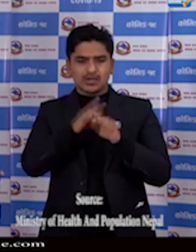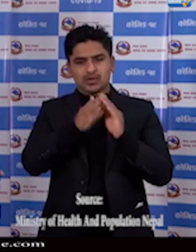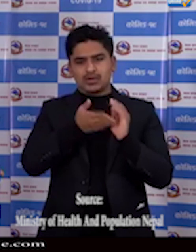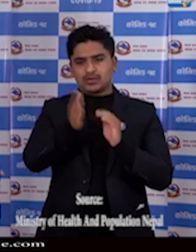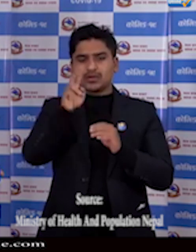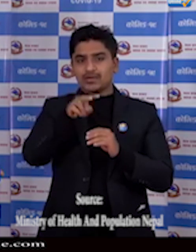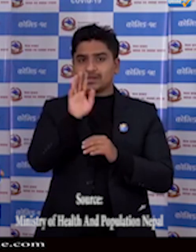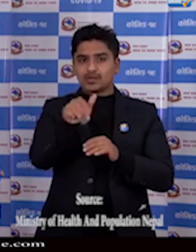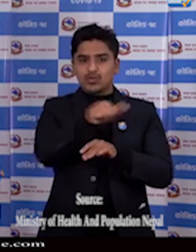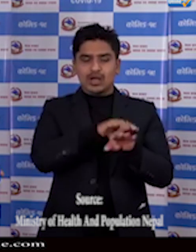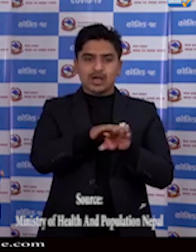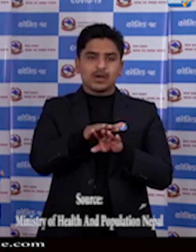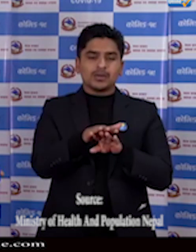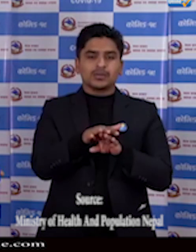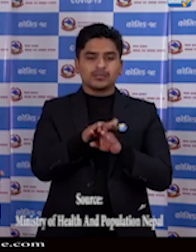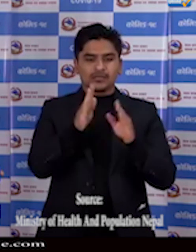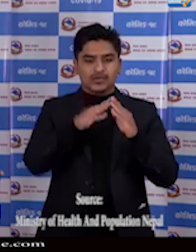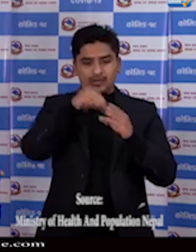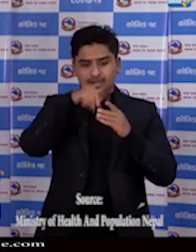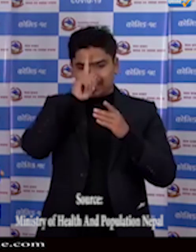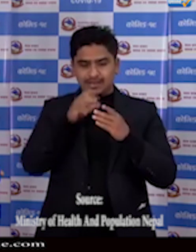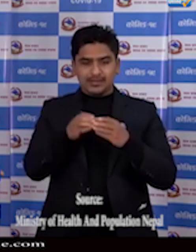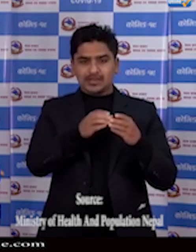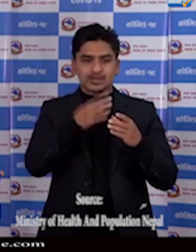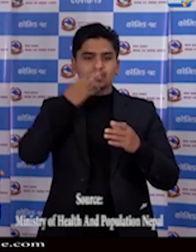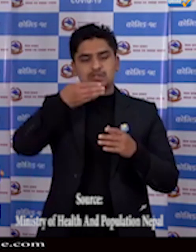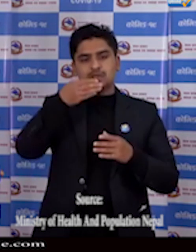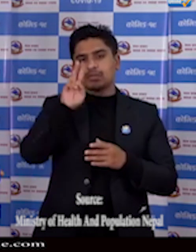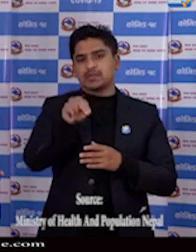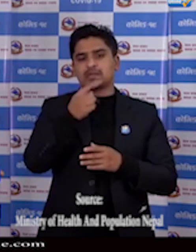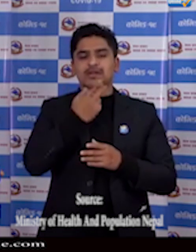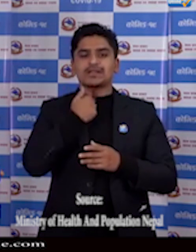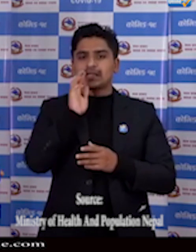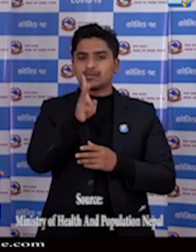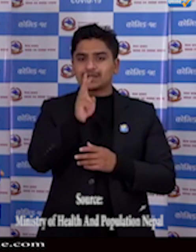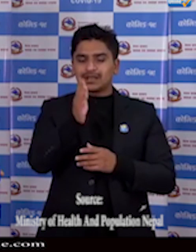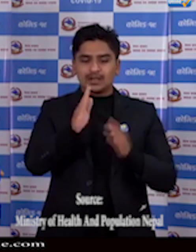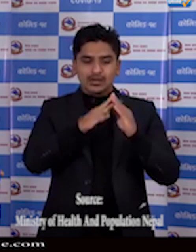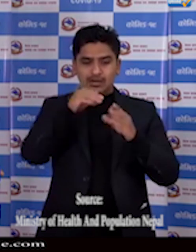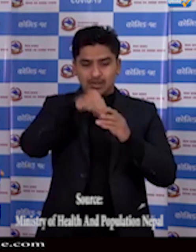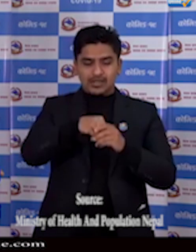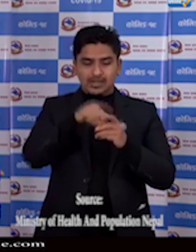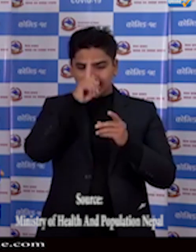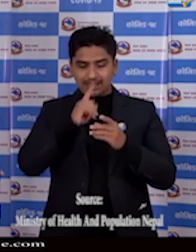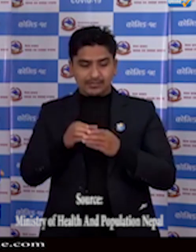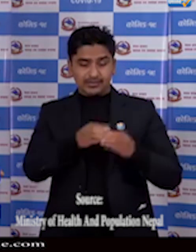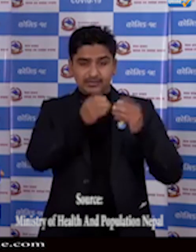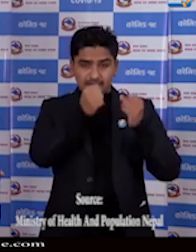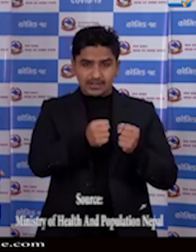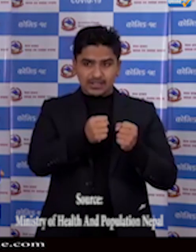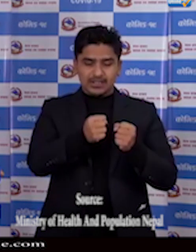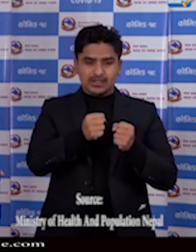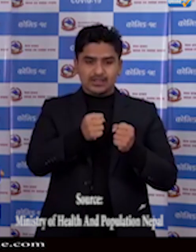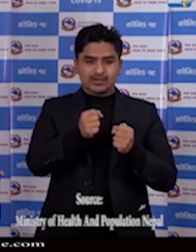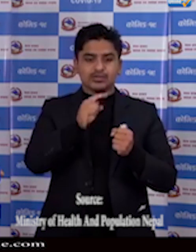अवस्था छ उहाँहरुको क्वारेन्टाइनमा रहने सुनिश्चितता हुनुपर्छ भनेर भन्न चाहन्छु त्यसले गर्दा घरमा क्वारेन्टाइनमा रहनु नराम्रो